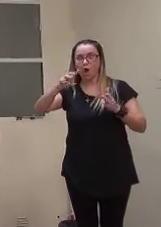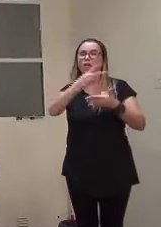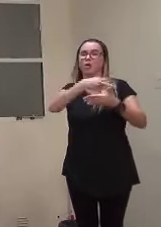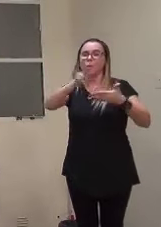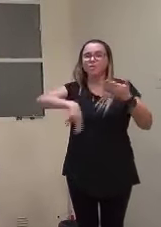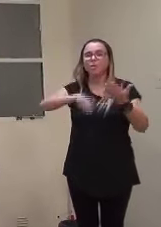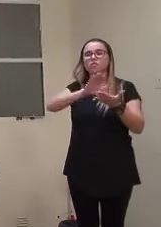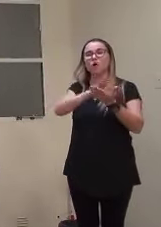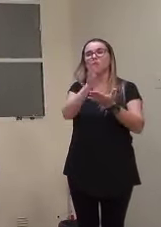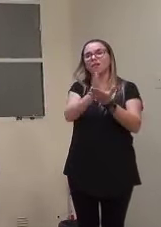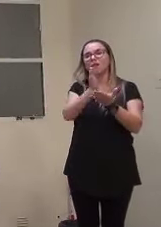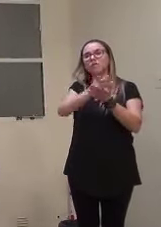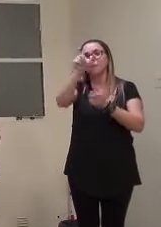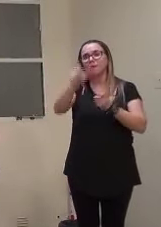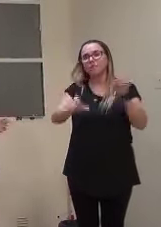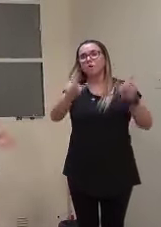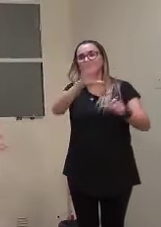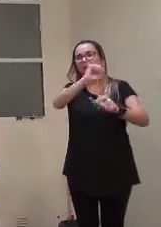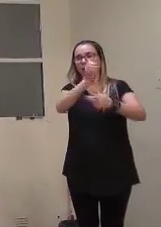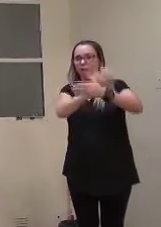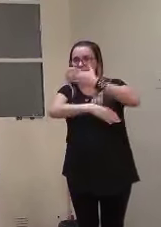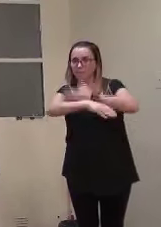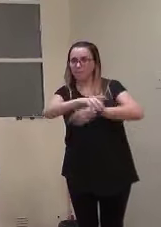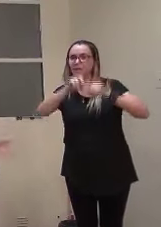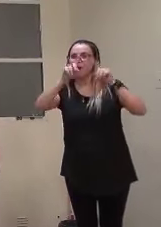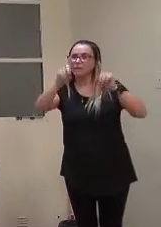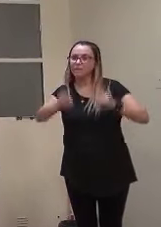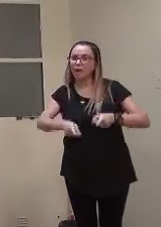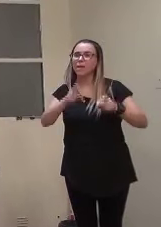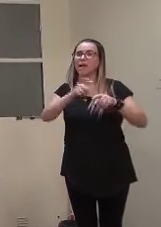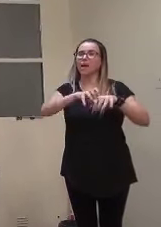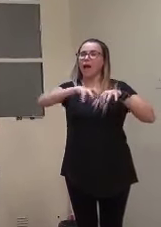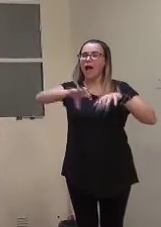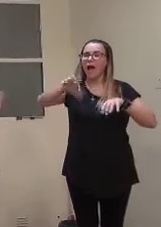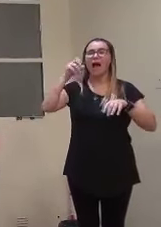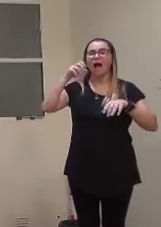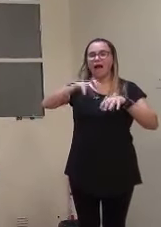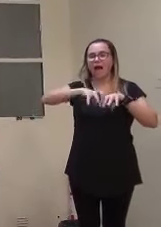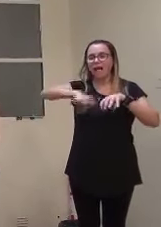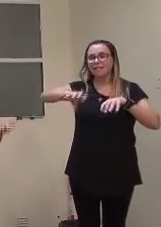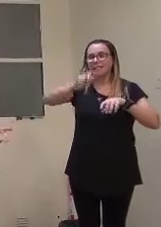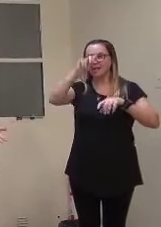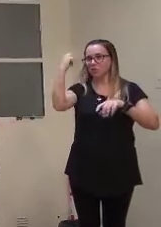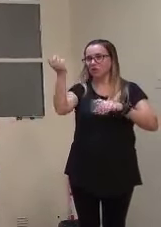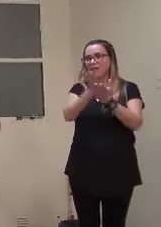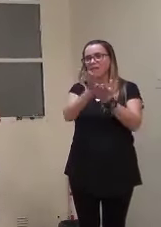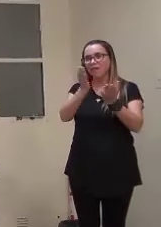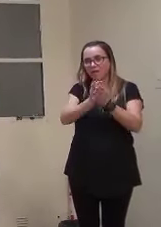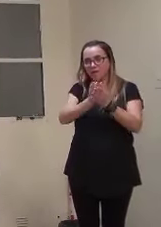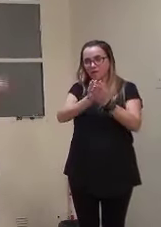con discapacidad incluso estos objetivos